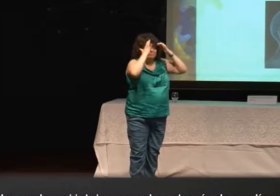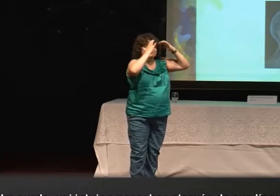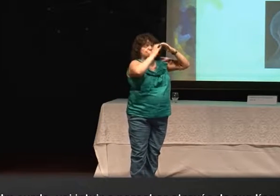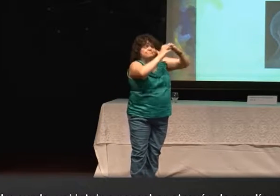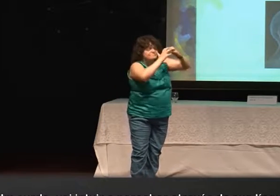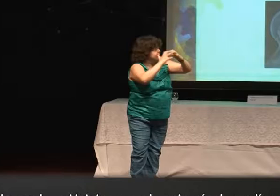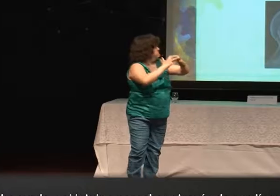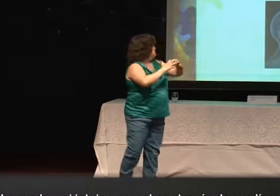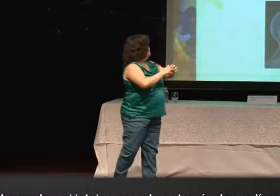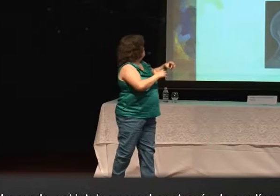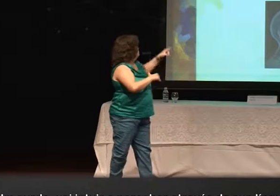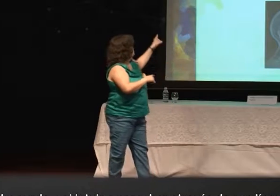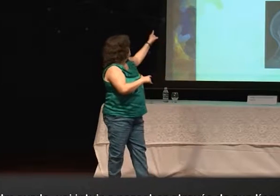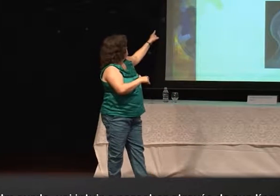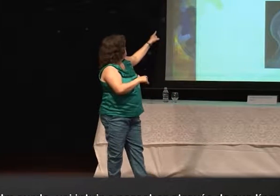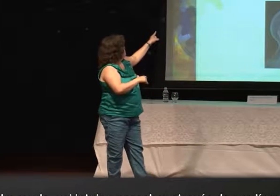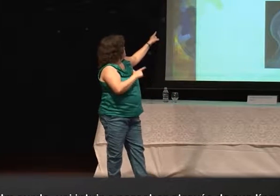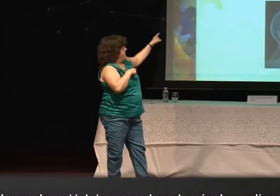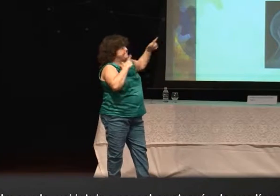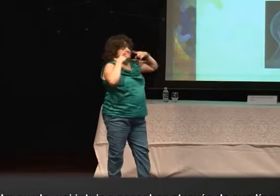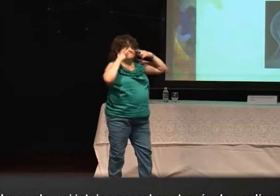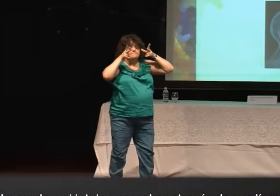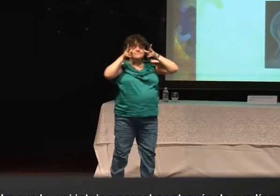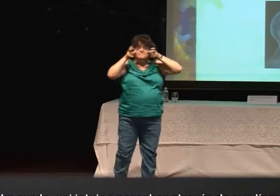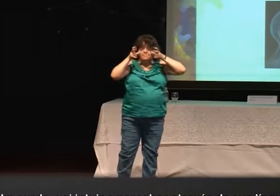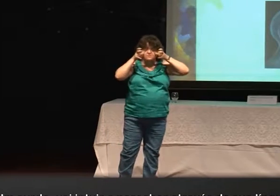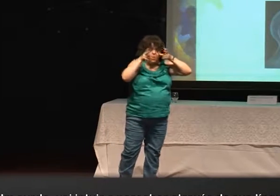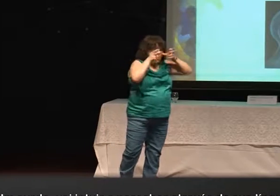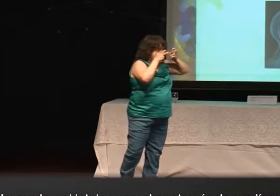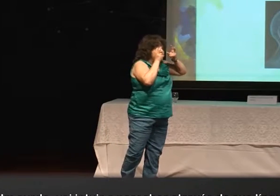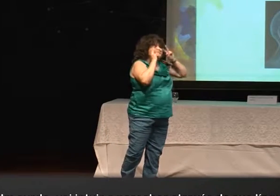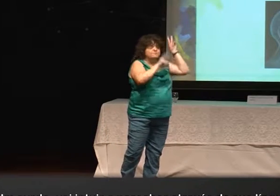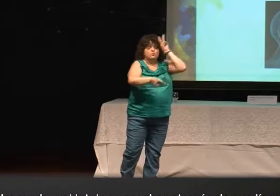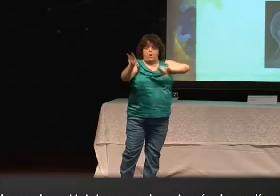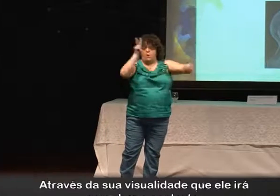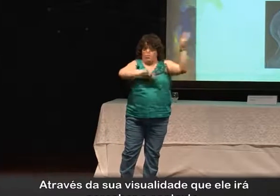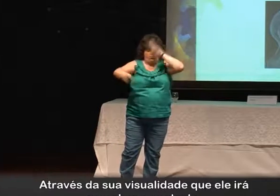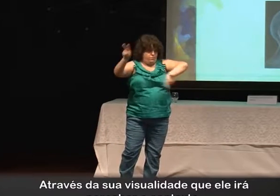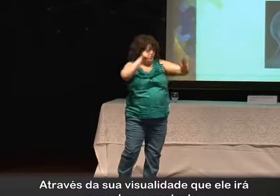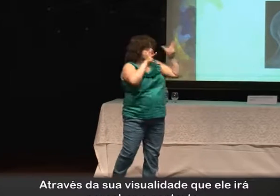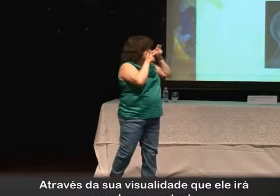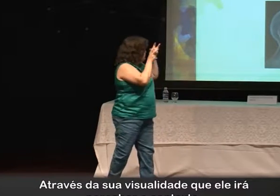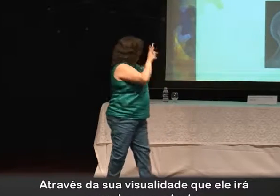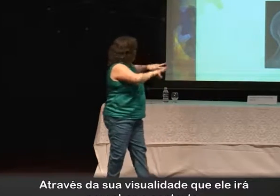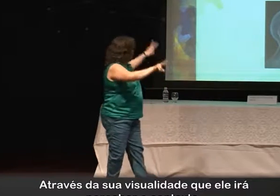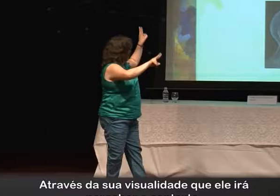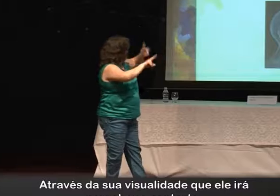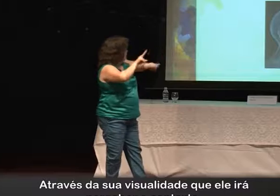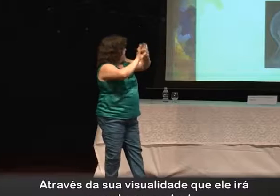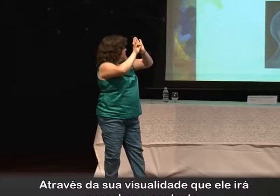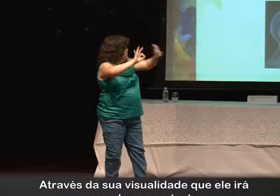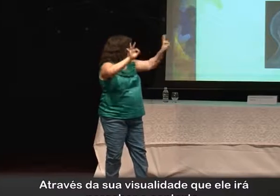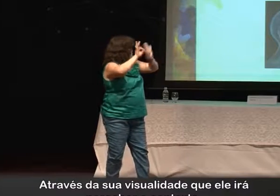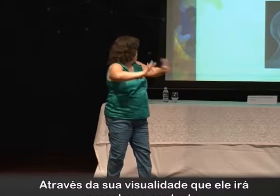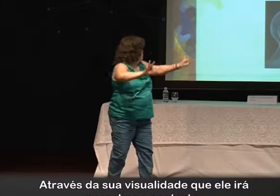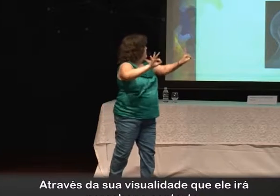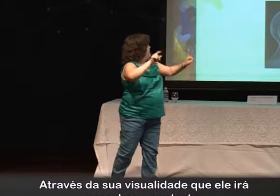vai perceber, vai intuir, vai perceber através da sua língua, através da questão visual, da sua